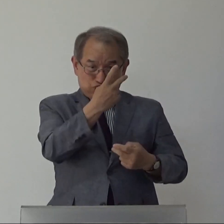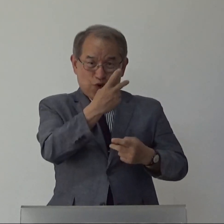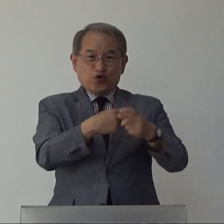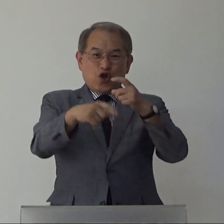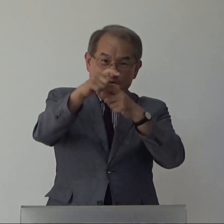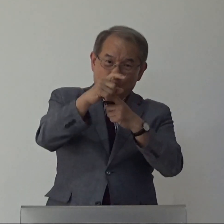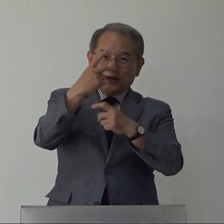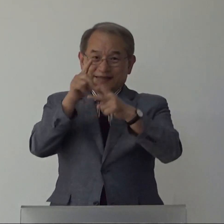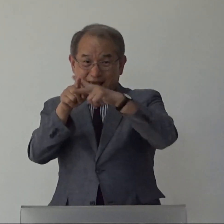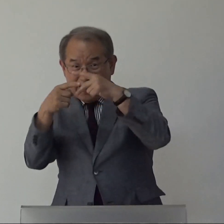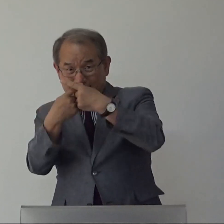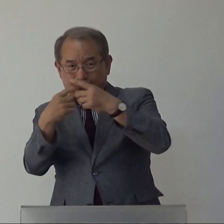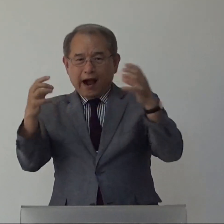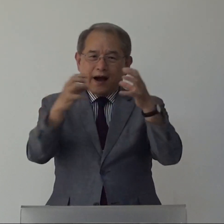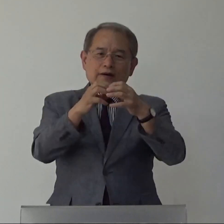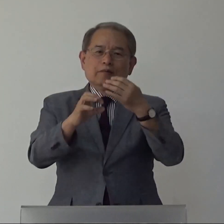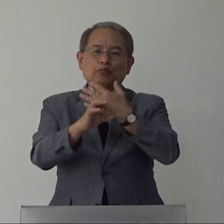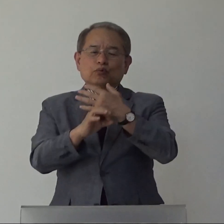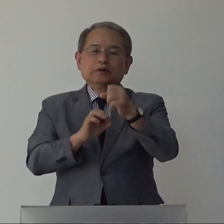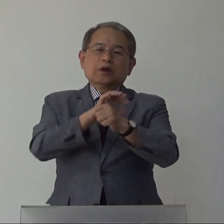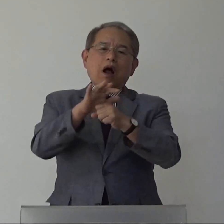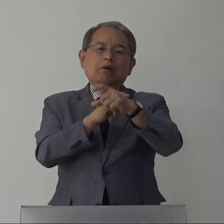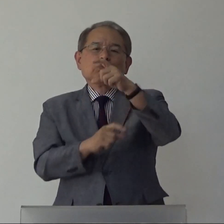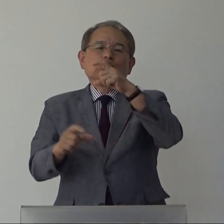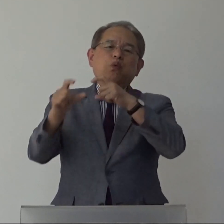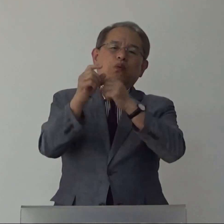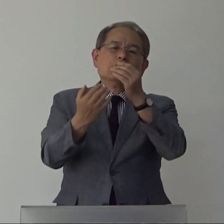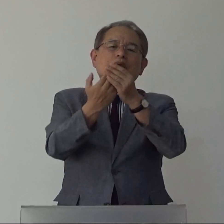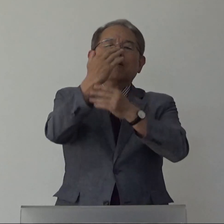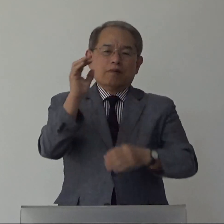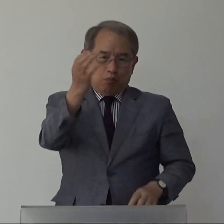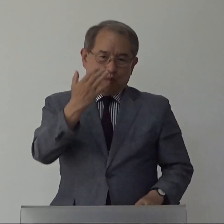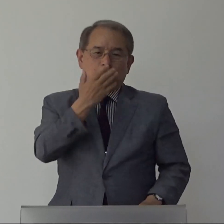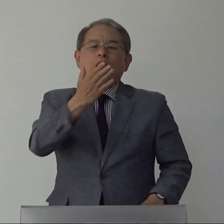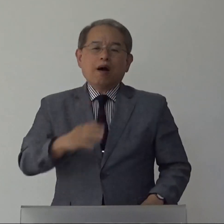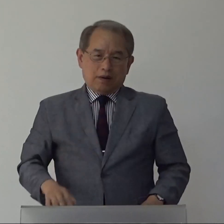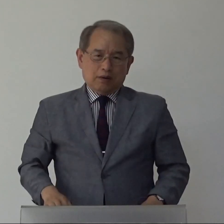이해, 2번 더 이해하면 사랑하게 됩니다.